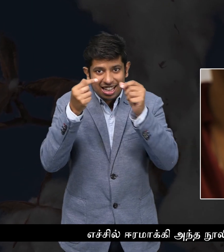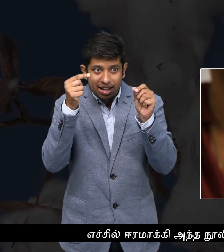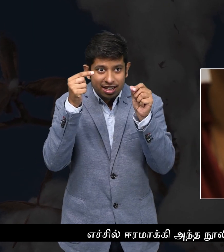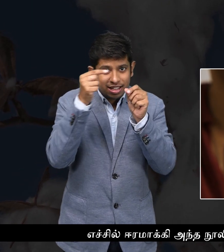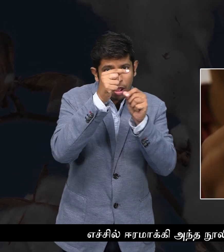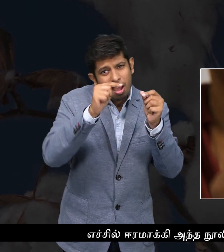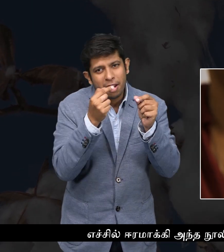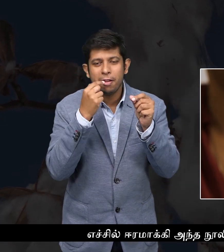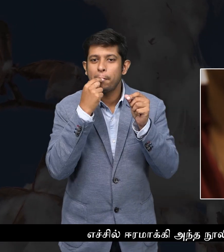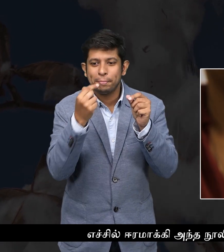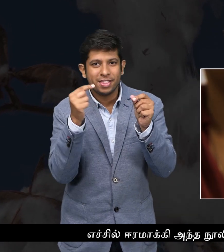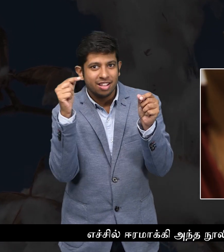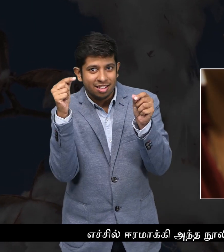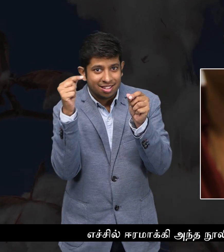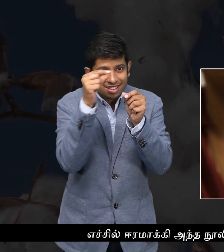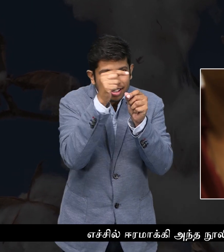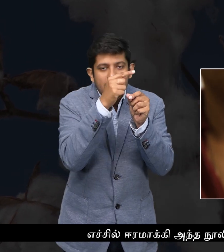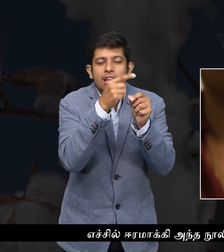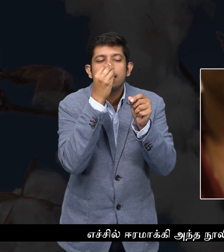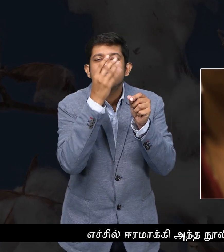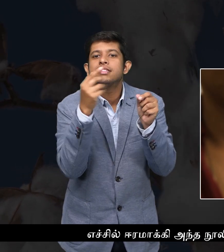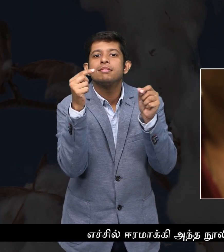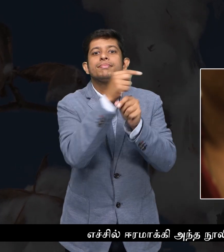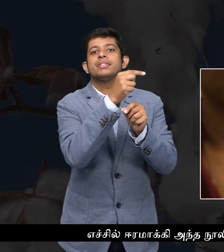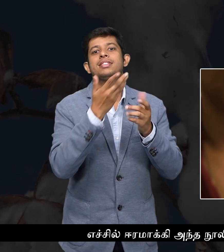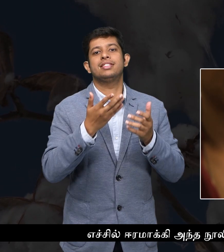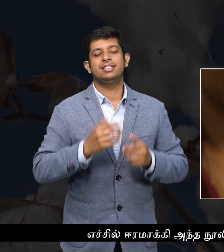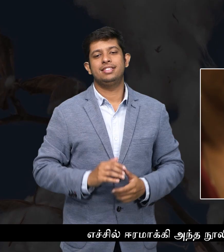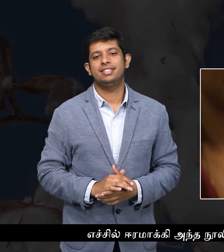அந்த நூலின் முனை நுழைக்க முயற்சிப்போம்.